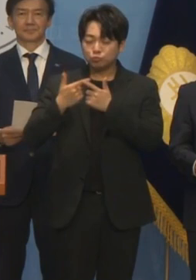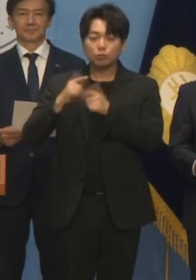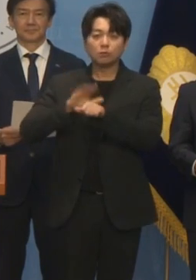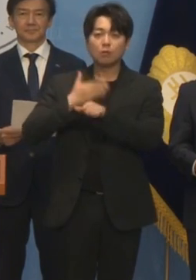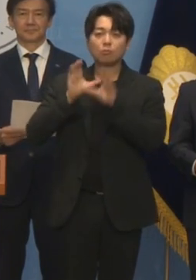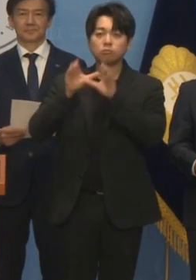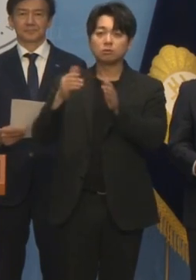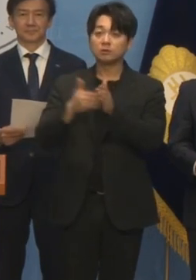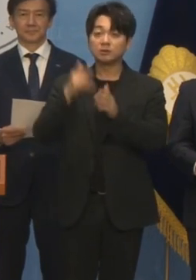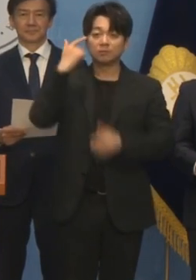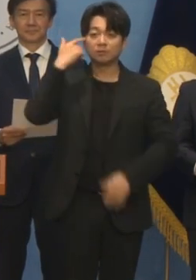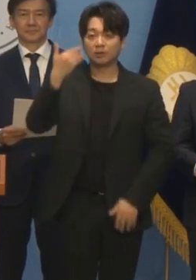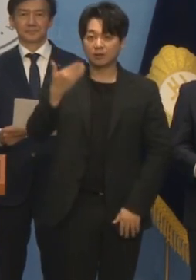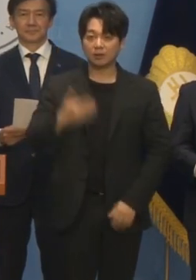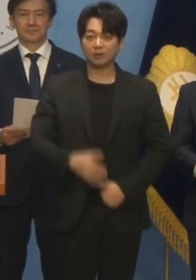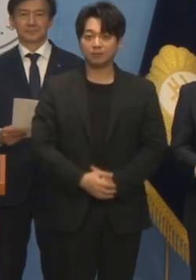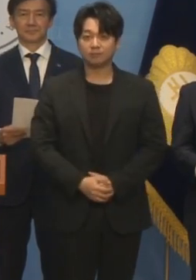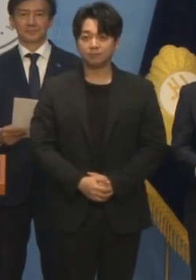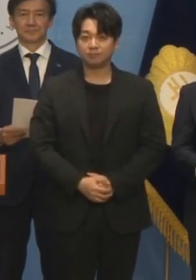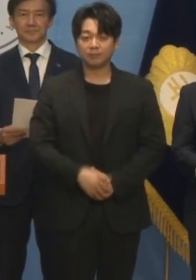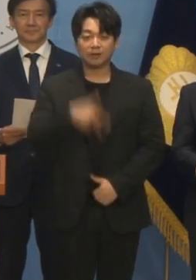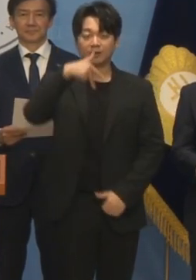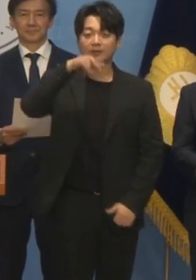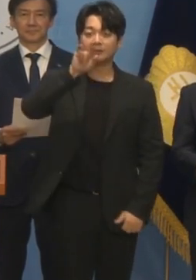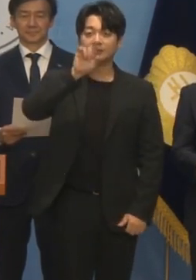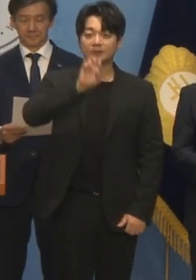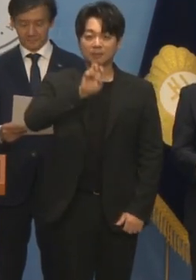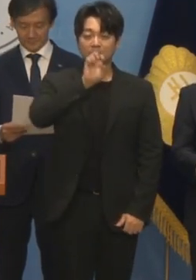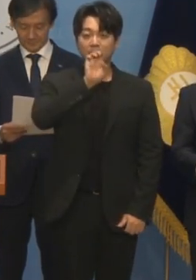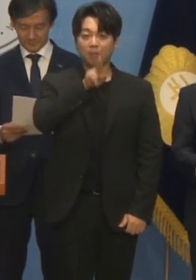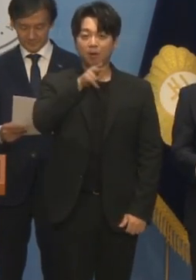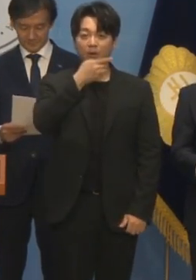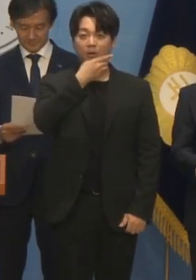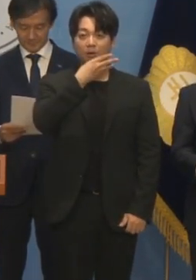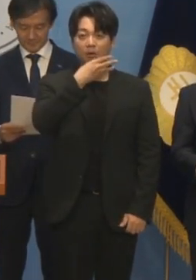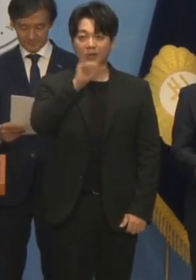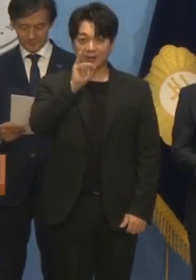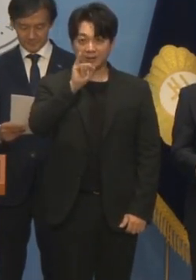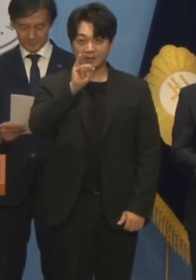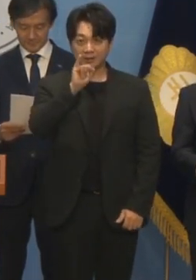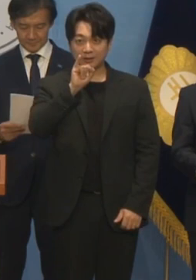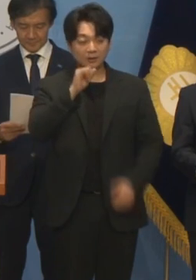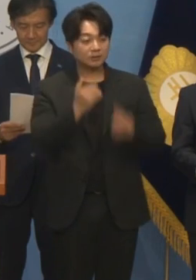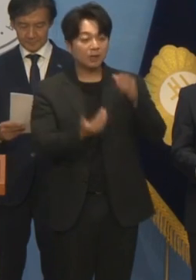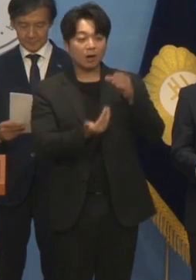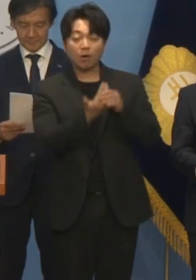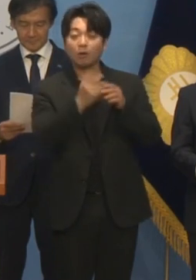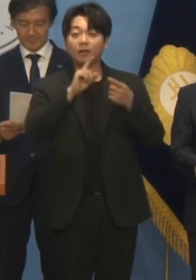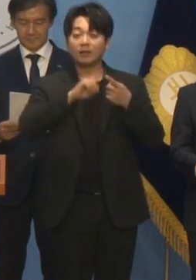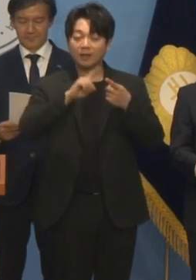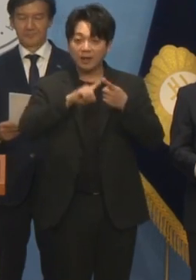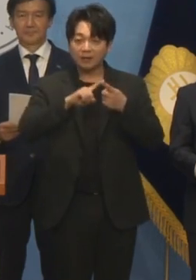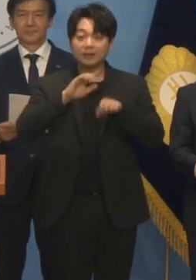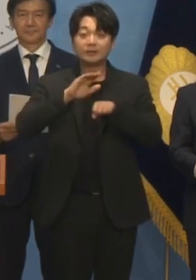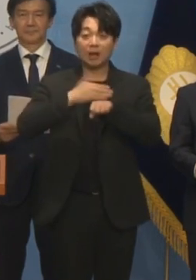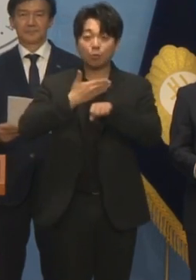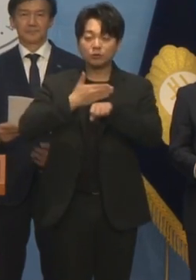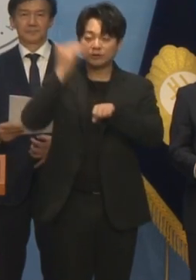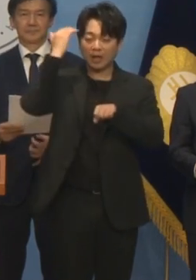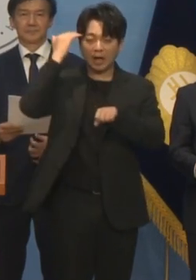스카우트 연맹의 원인 분석 보고서가 나왔습니다. 한국 정부 책임을 적시해 놓았습니다.